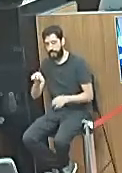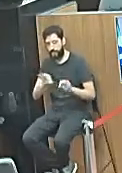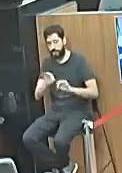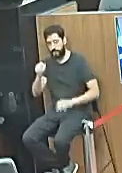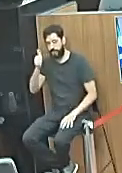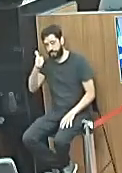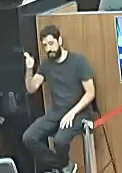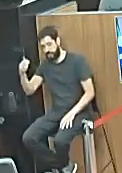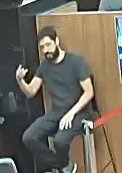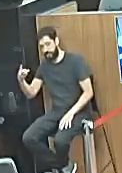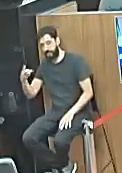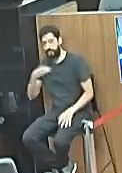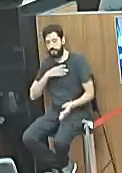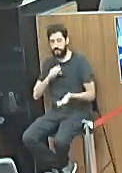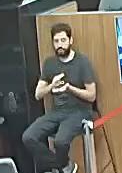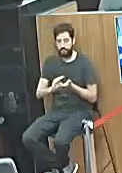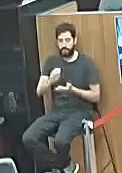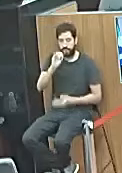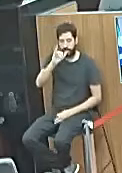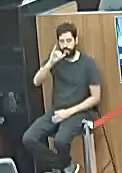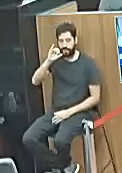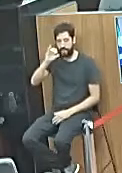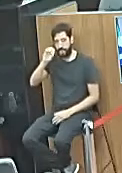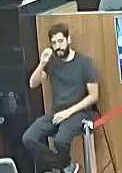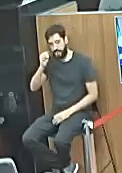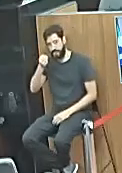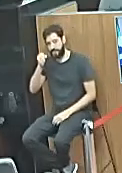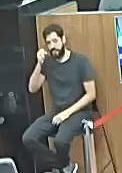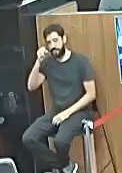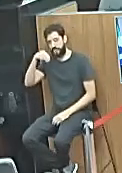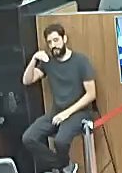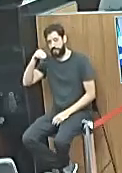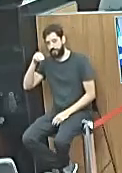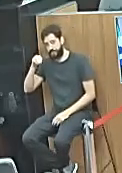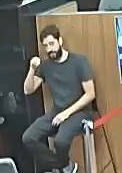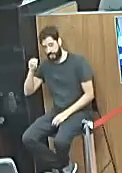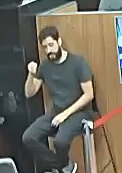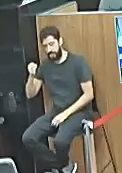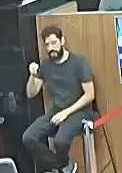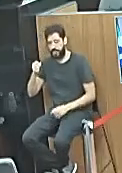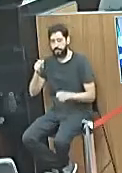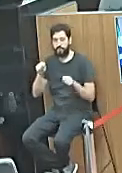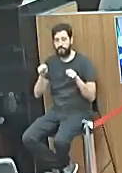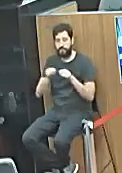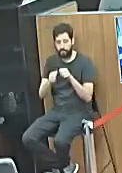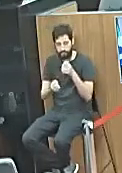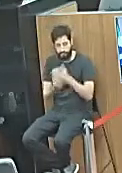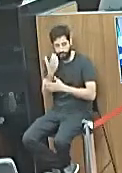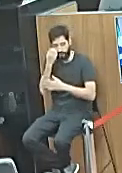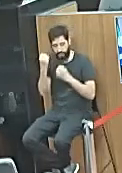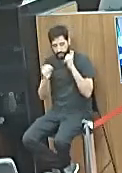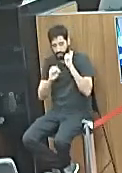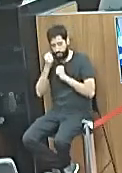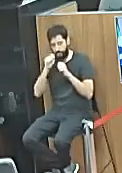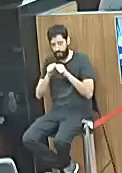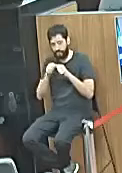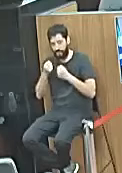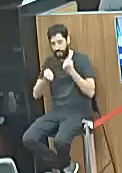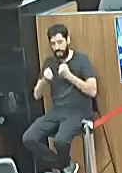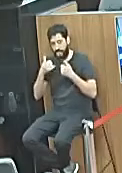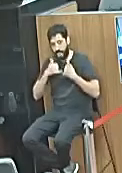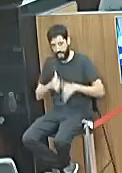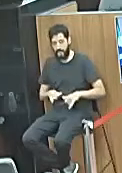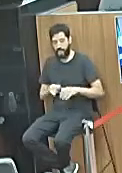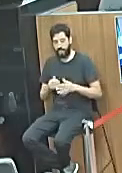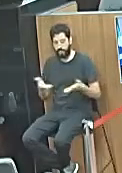da redução parcial da alíquota do e sms para a empresa produtora de carros eléctricos no estado de modo a fomentar a produção